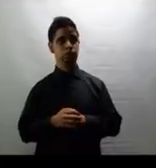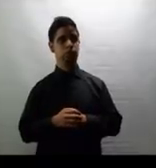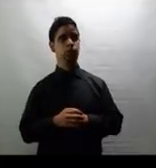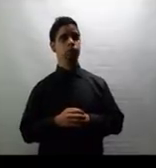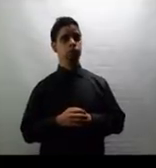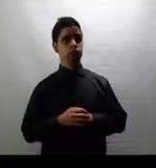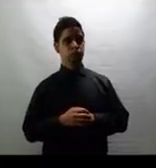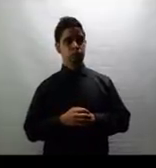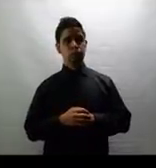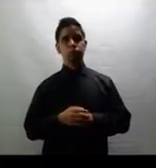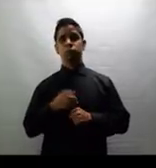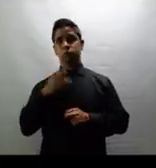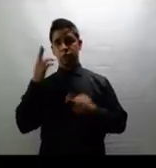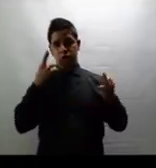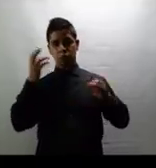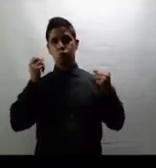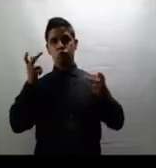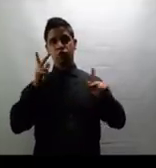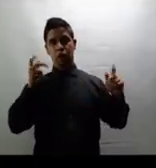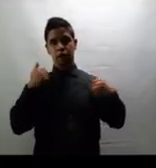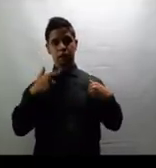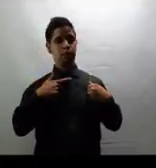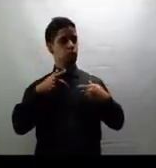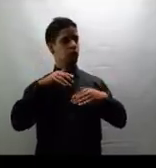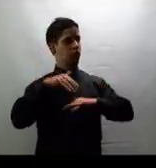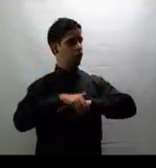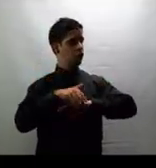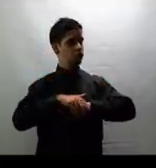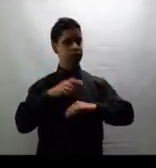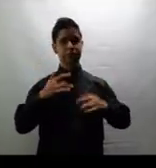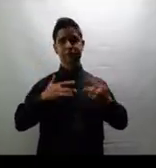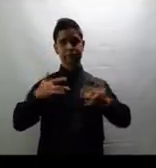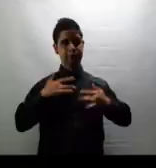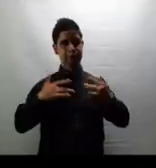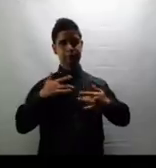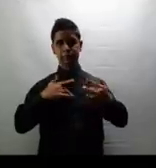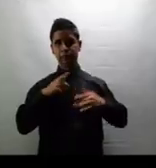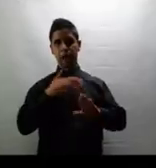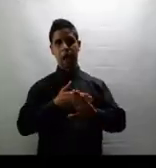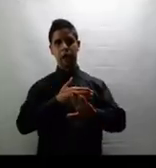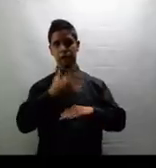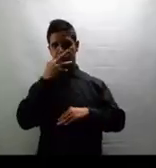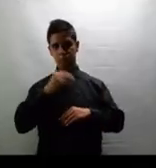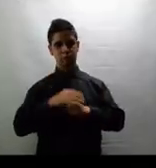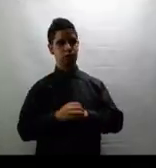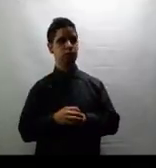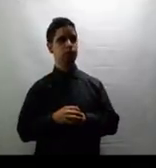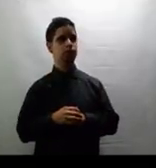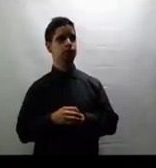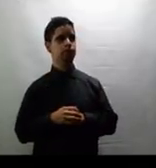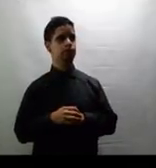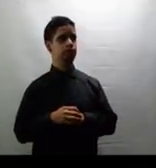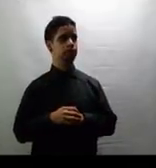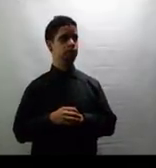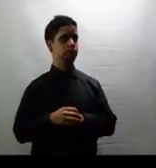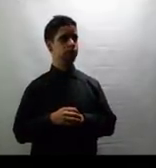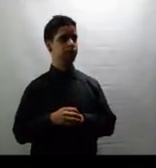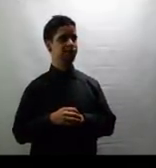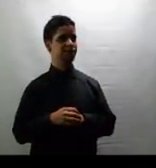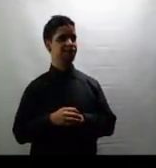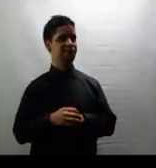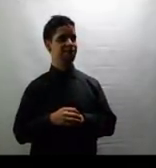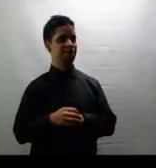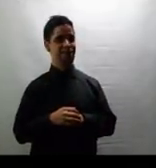eso sufrimos episodios de ansiedad durante la noche antes de dormir dolores de espalda también